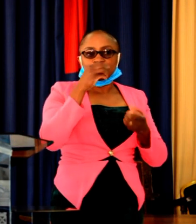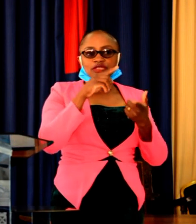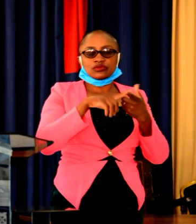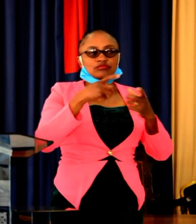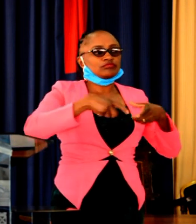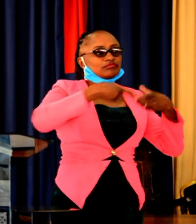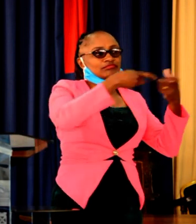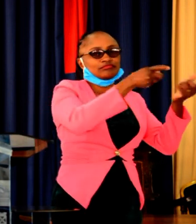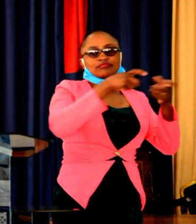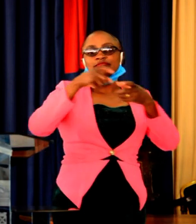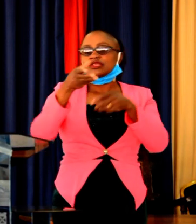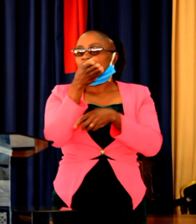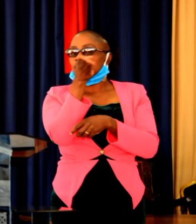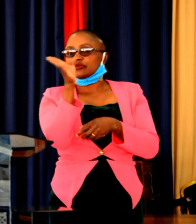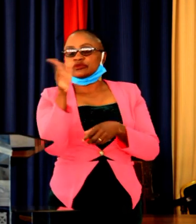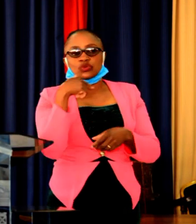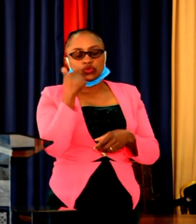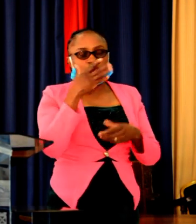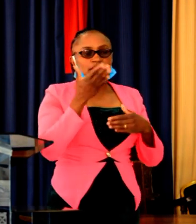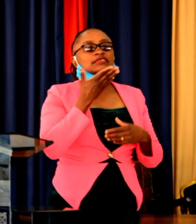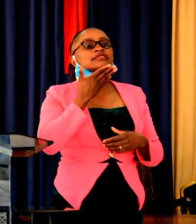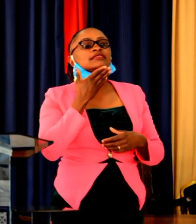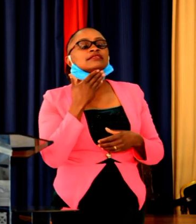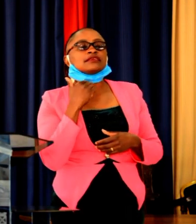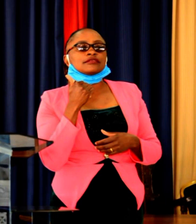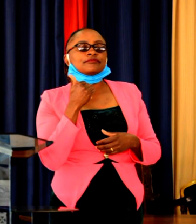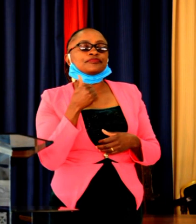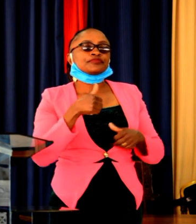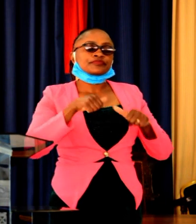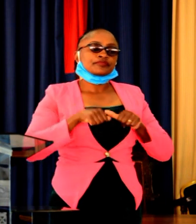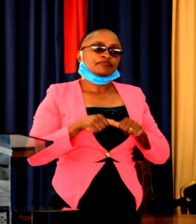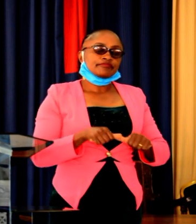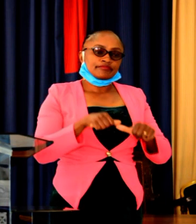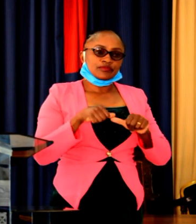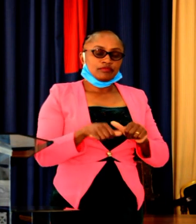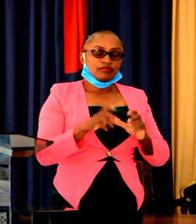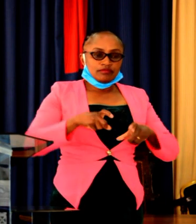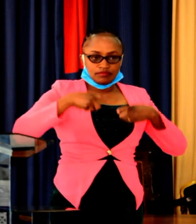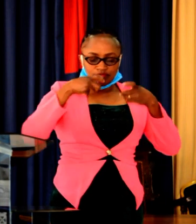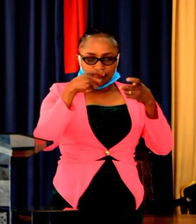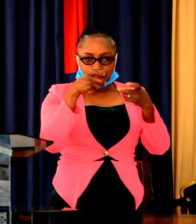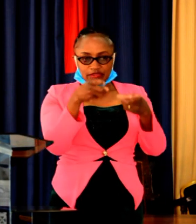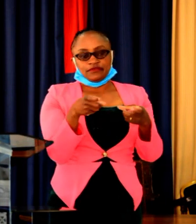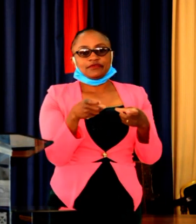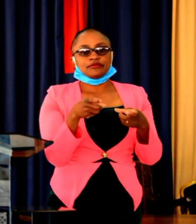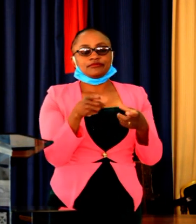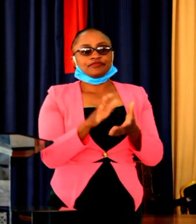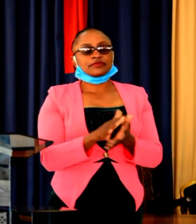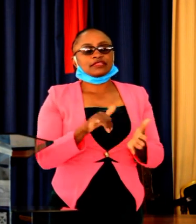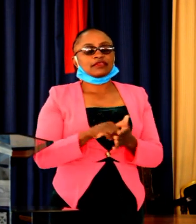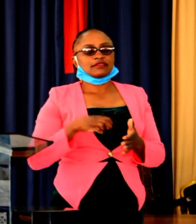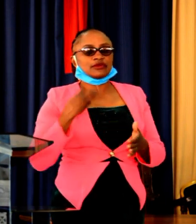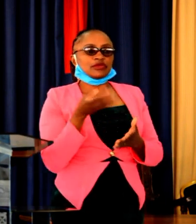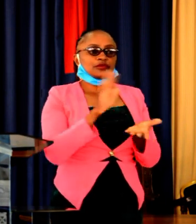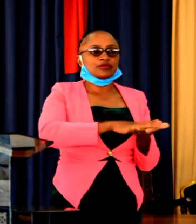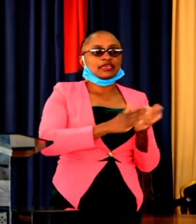ambao wako na mahitaji, na pia ningezidi nina waomba kwamba tuendelee kupeana ili tuweze kuwa baraka kwa